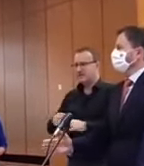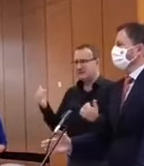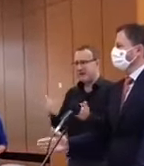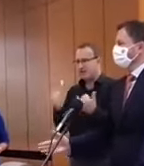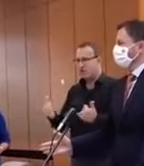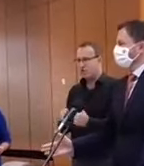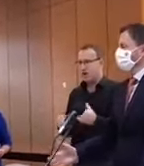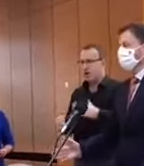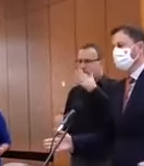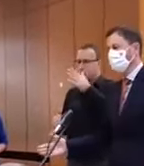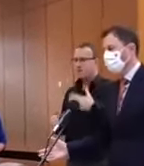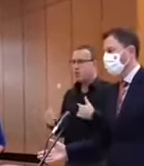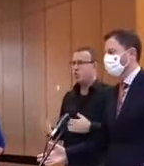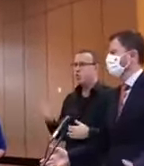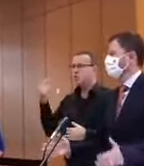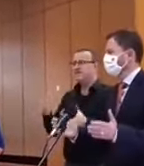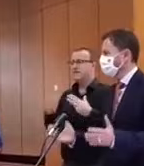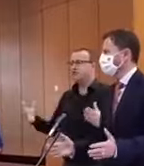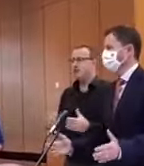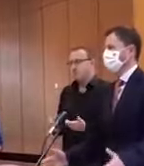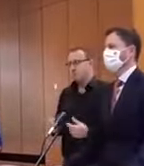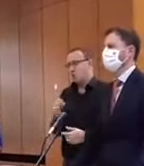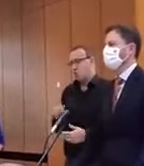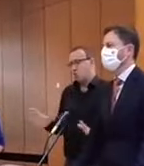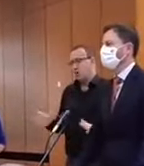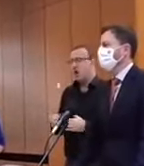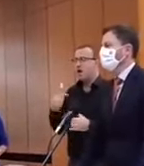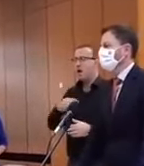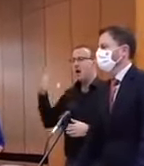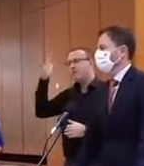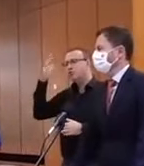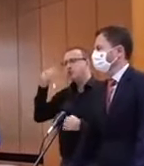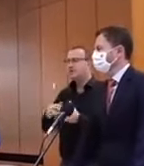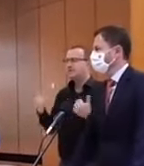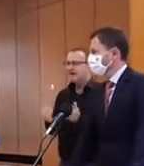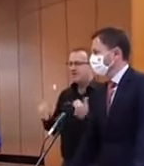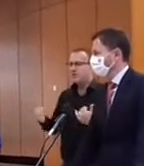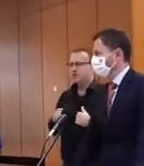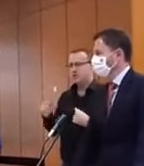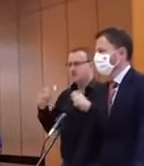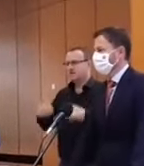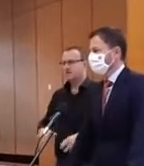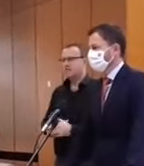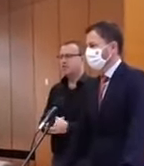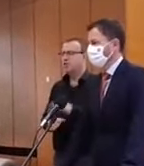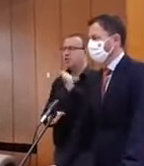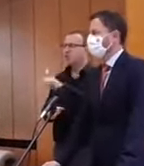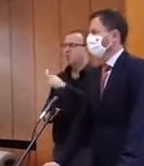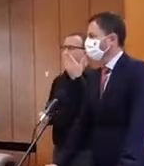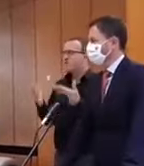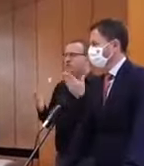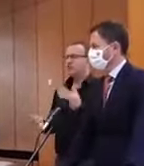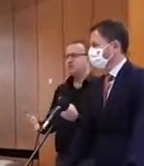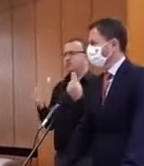spravodlivosť, to, že nebudeme mať ústavnú väčšinu, OK, ale ja proste sa myšlienky spravodlivosti nevdám, pretože